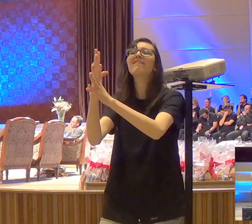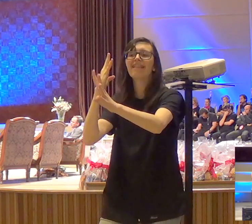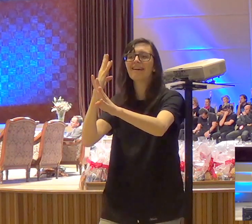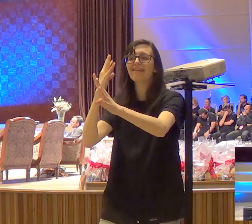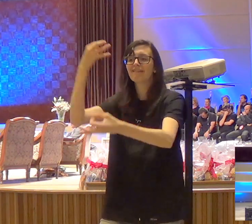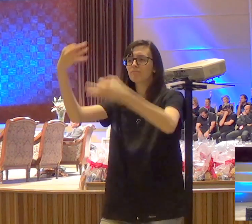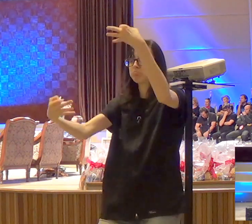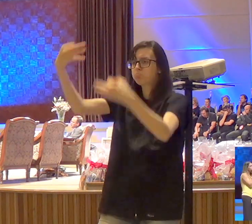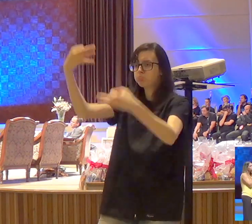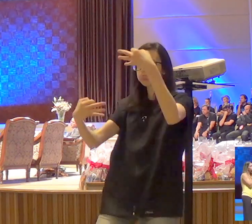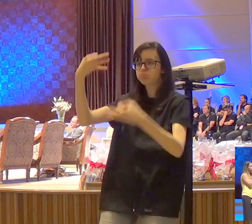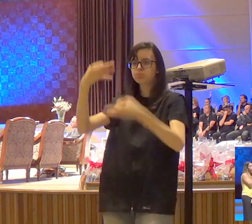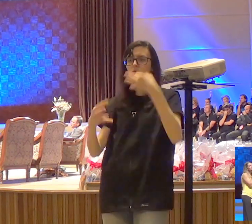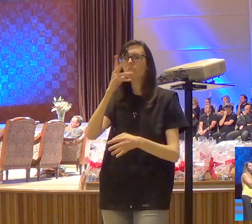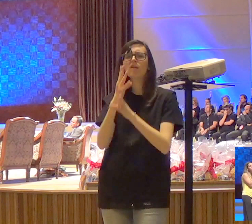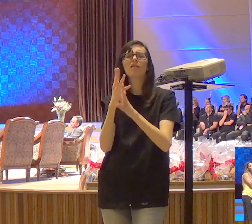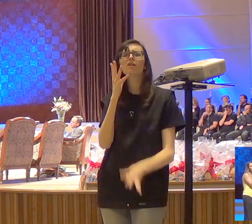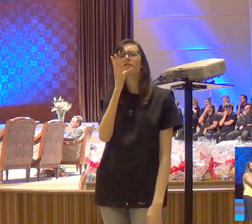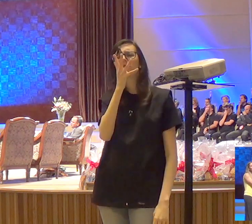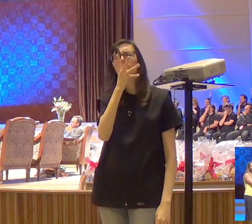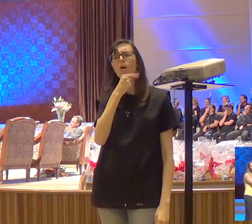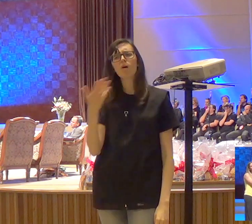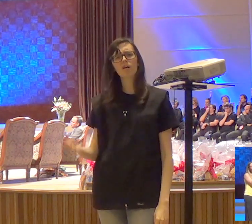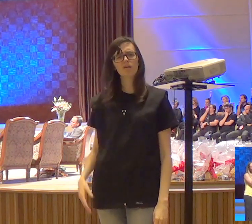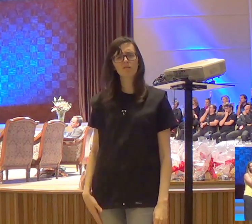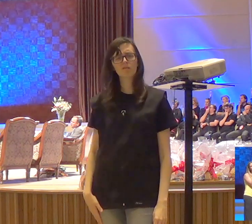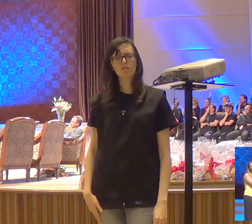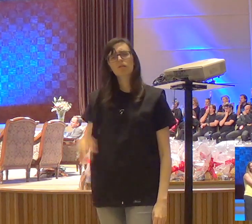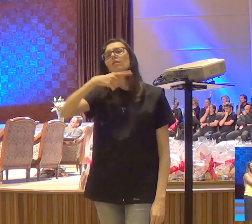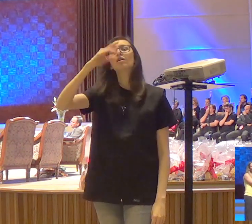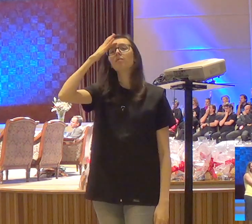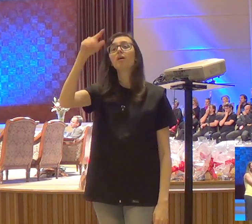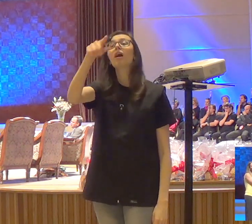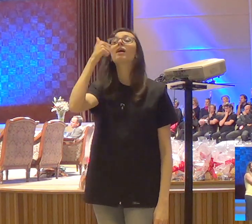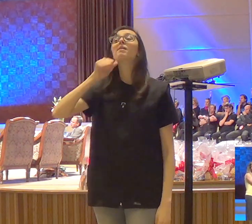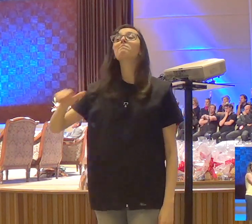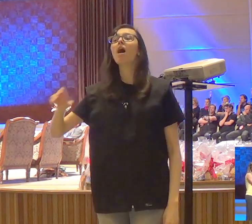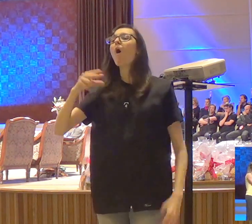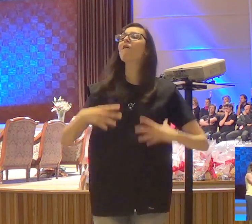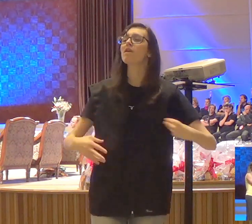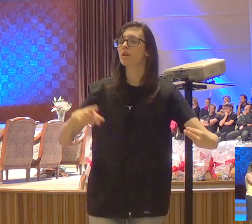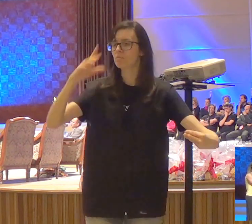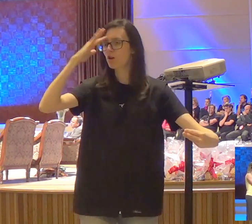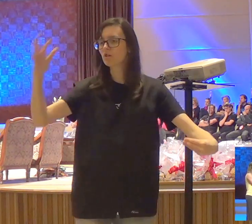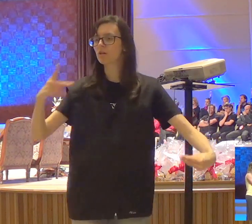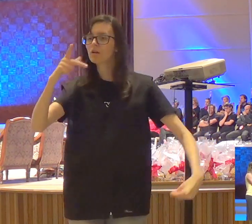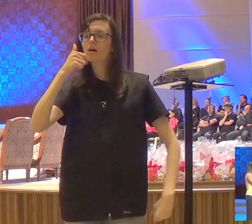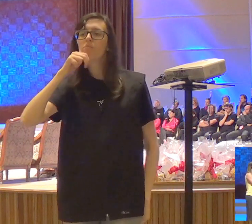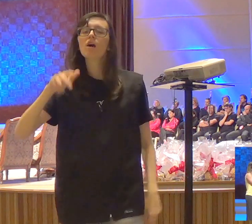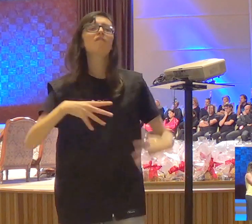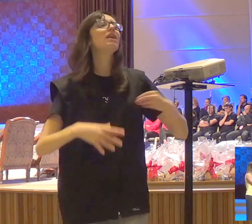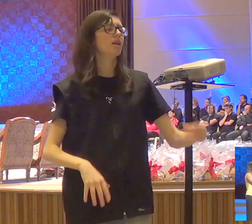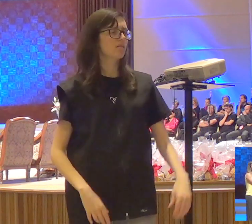Imagine if this was your sister or your daughter. Imagine se fosse sua irmã ou sua filha. She's